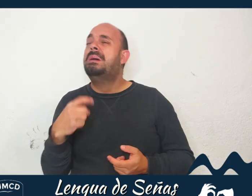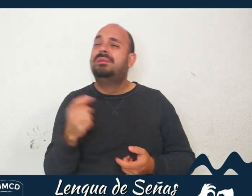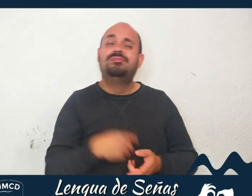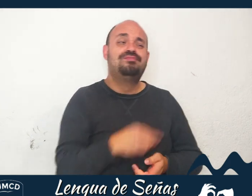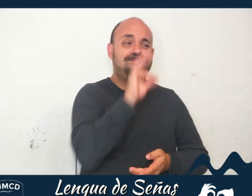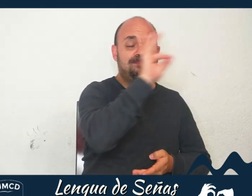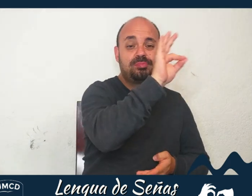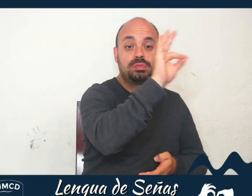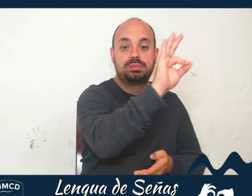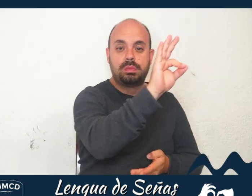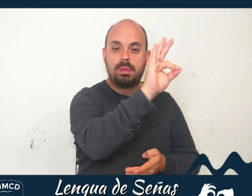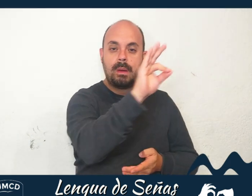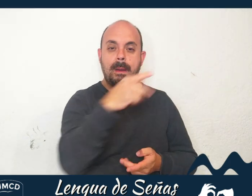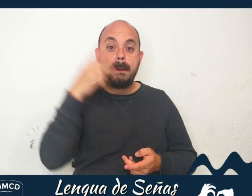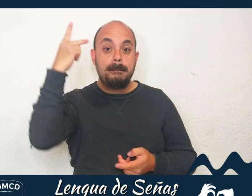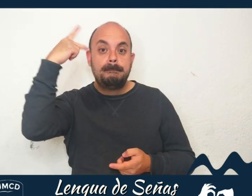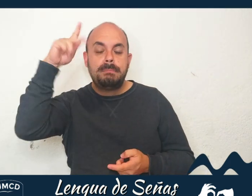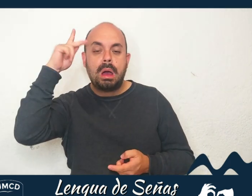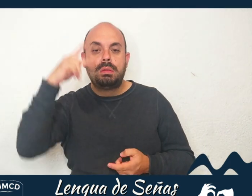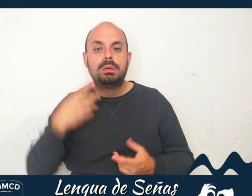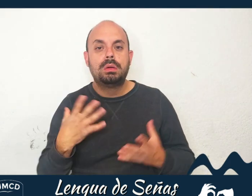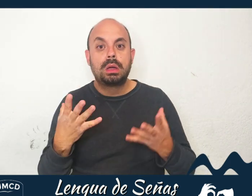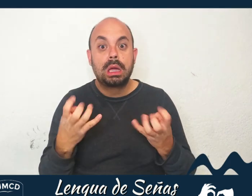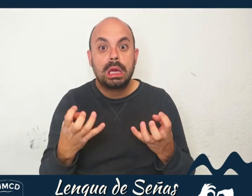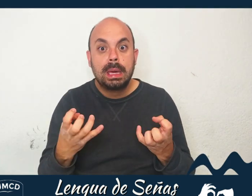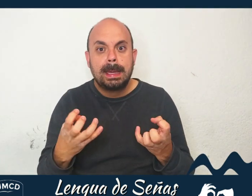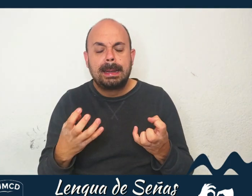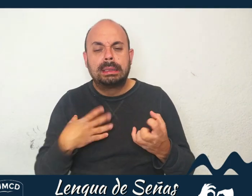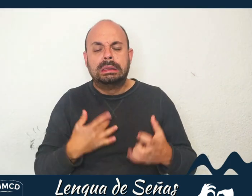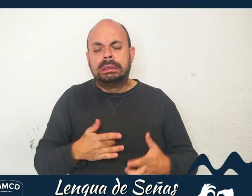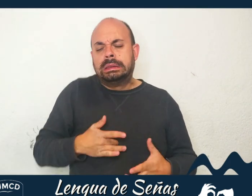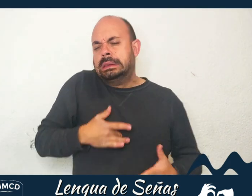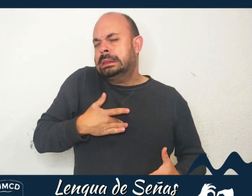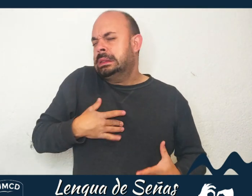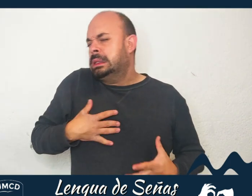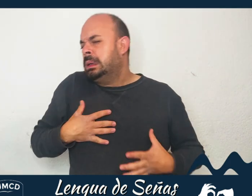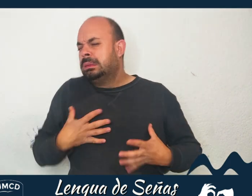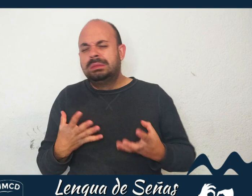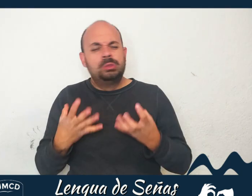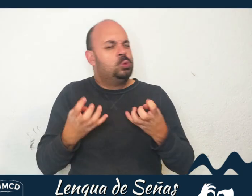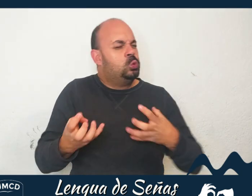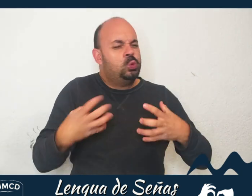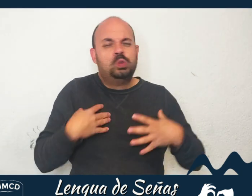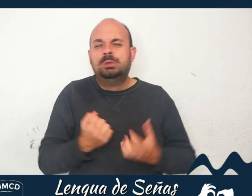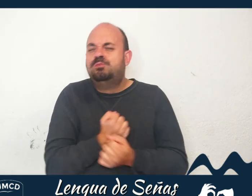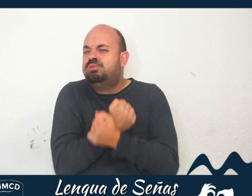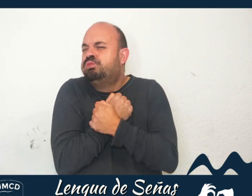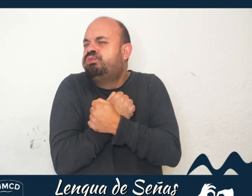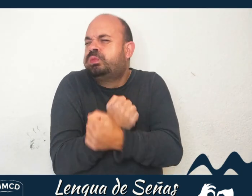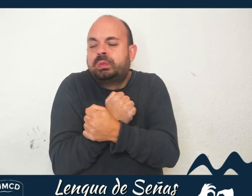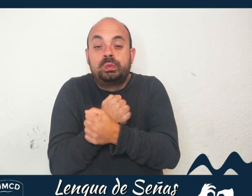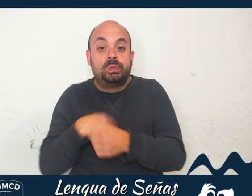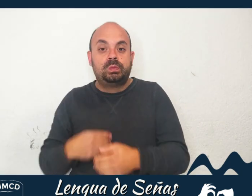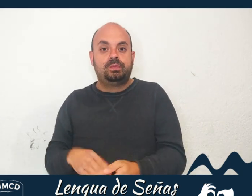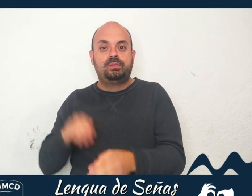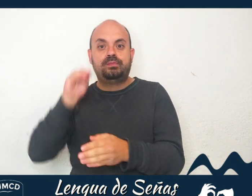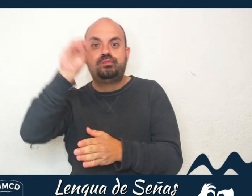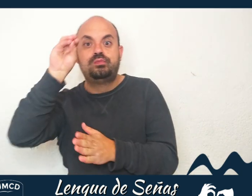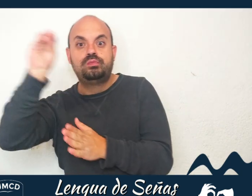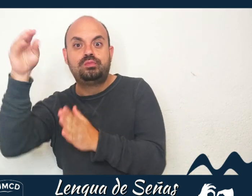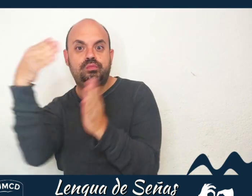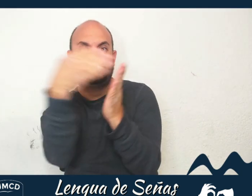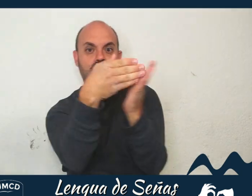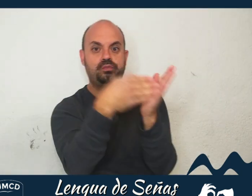predicar. Pablo era muy sensible a la obra de Dios, era muy sensible a la necesidad del